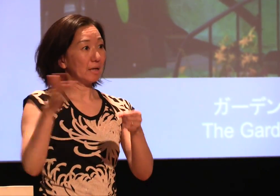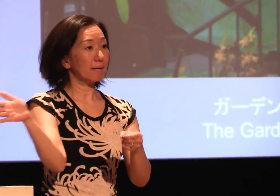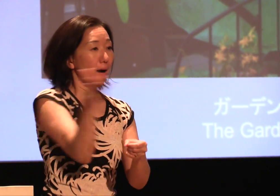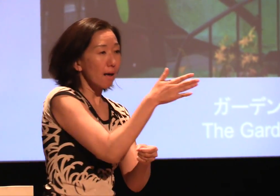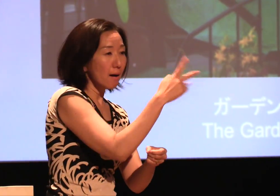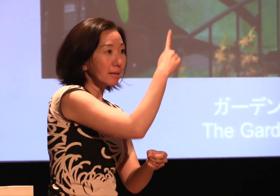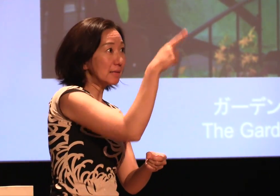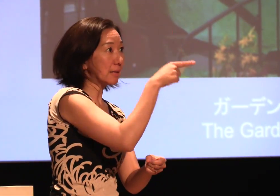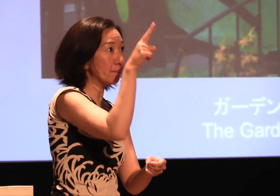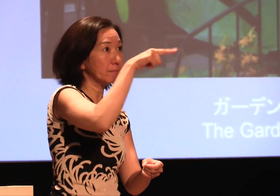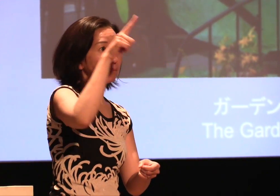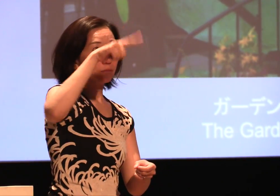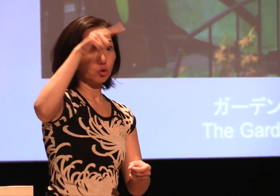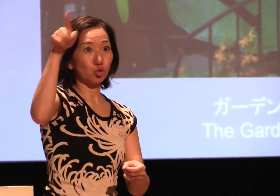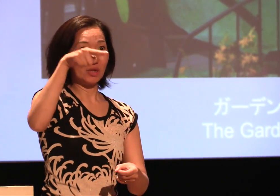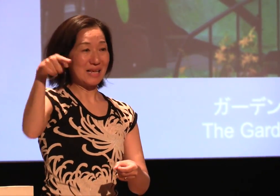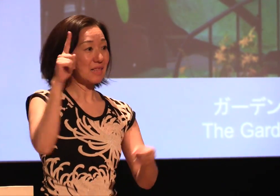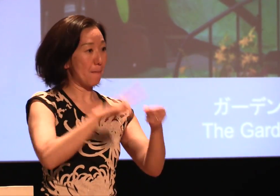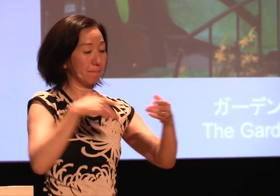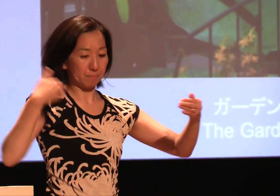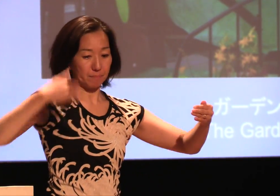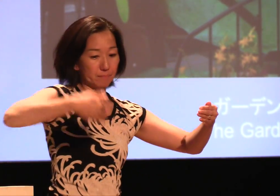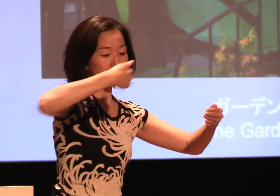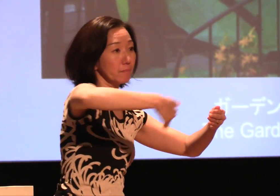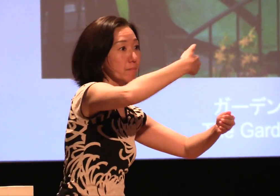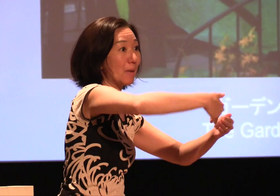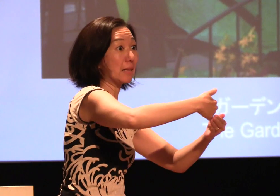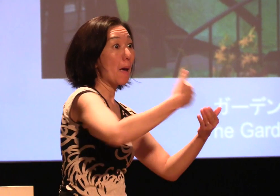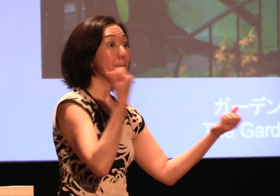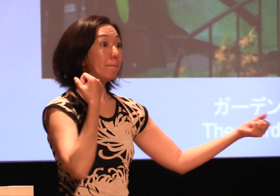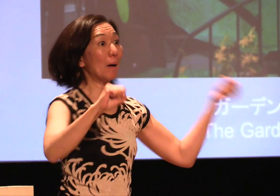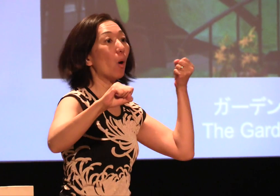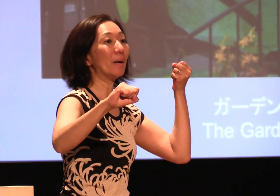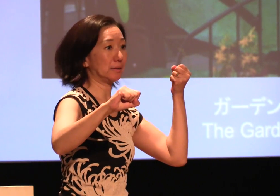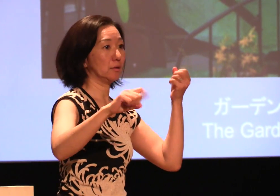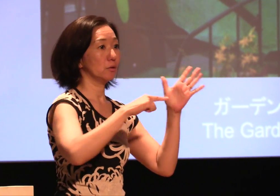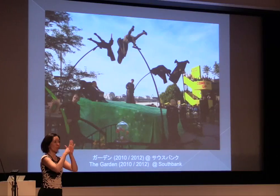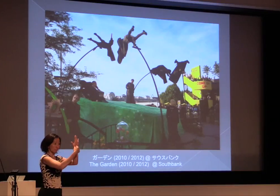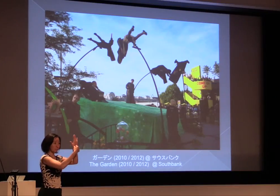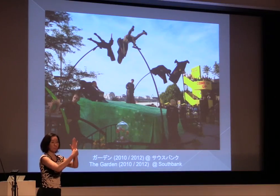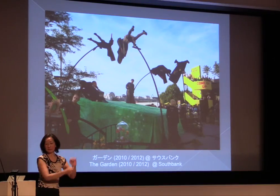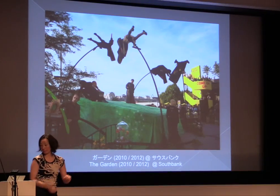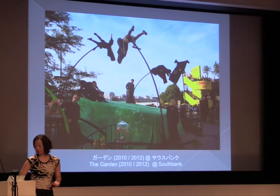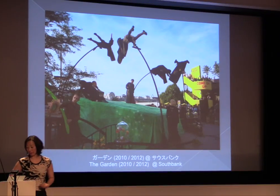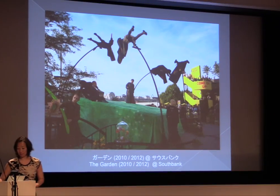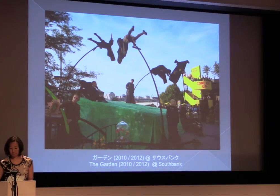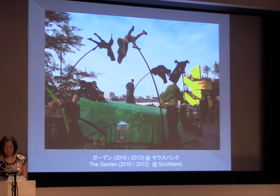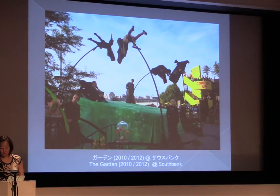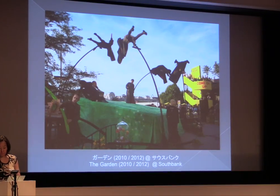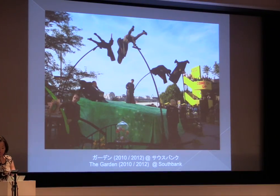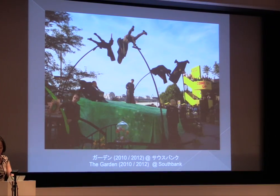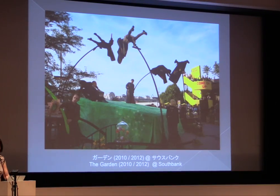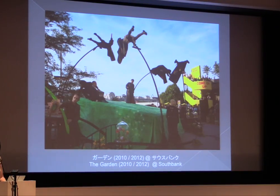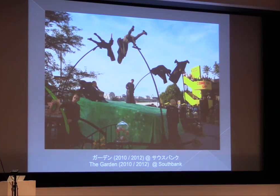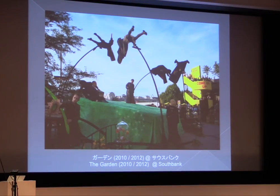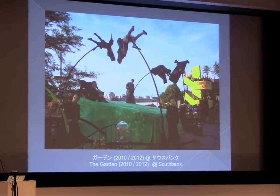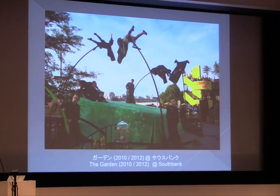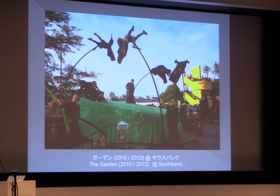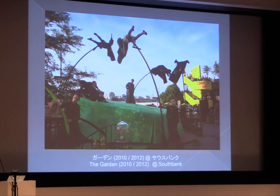2009年から2012年まで段階を踏んでパフォーマンスの練習